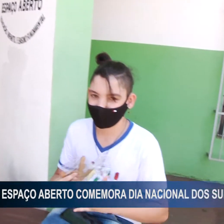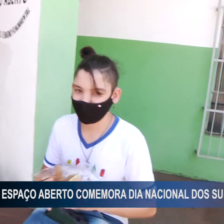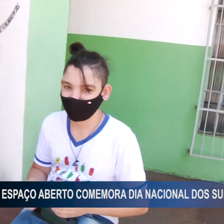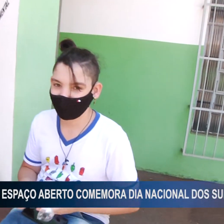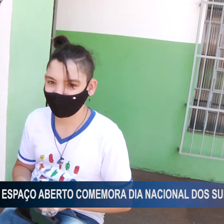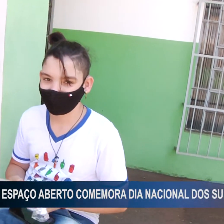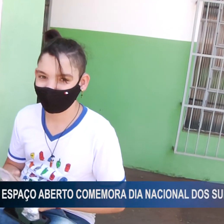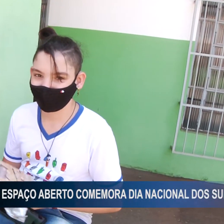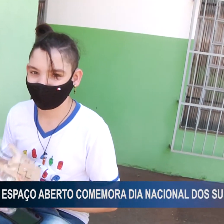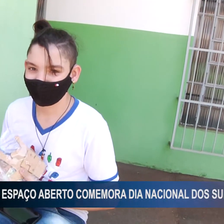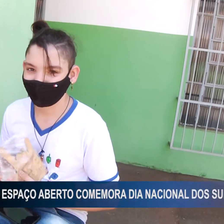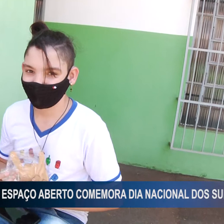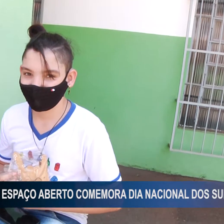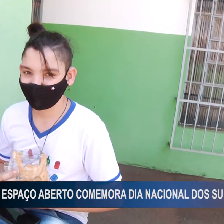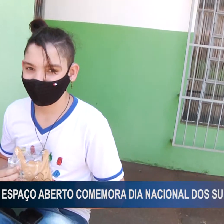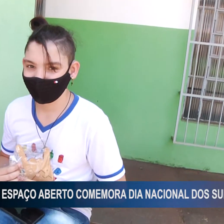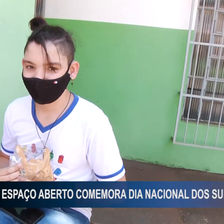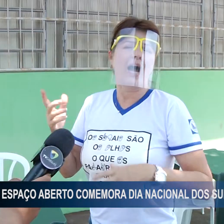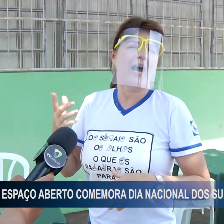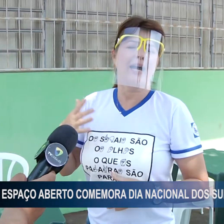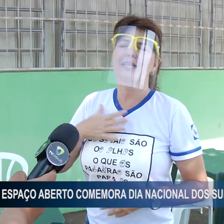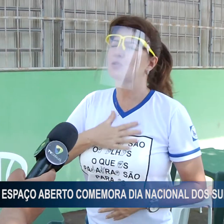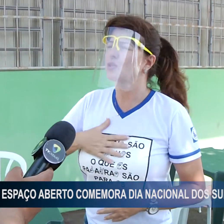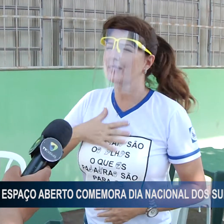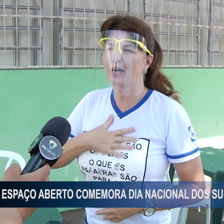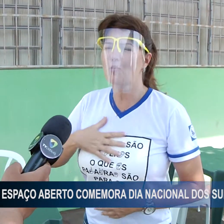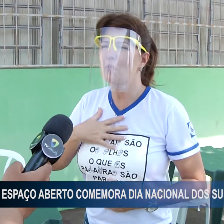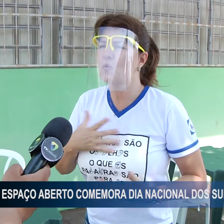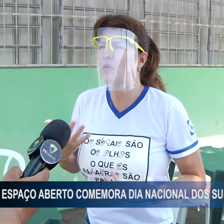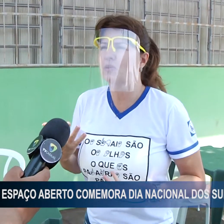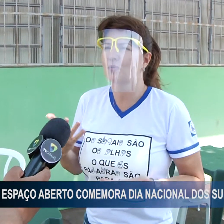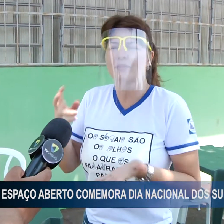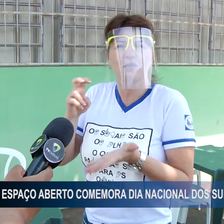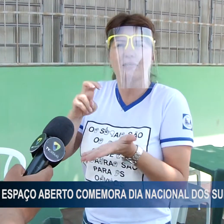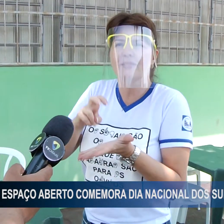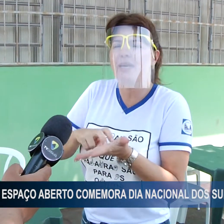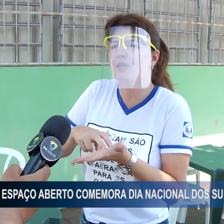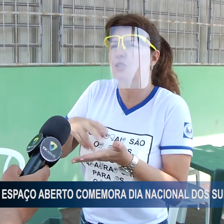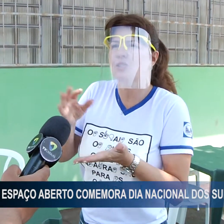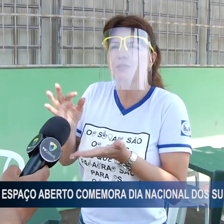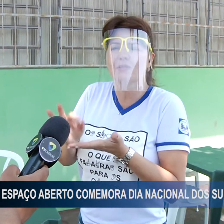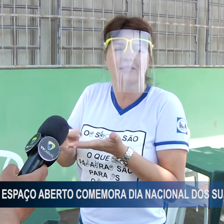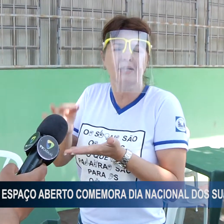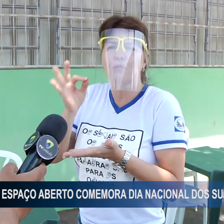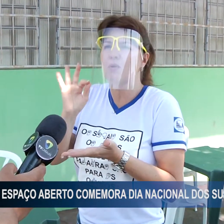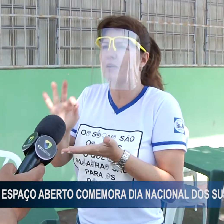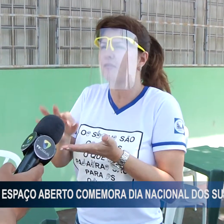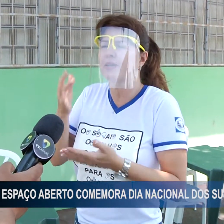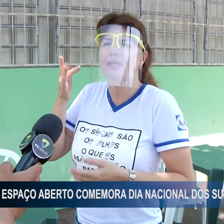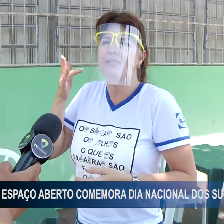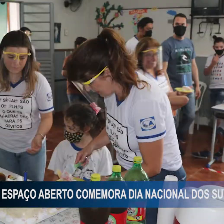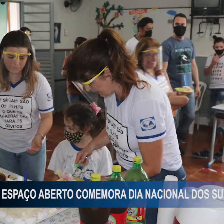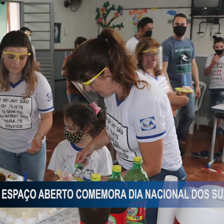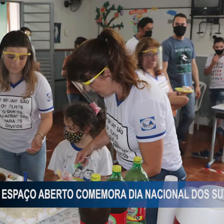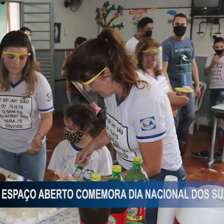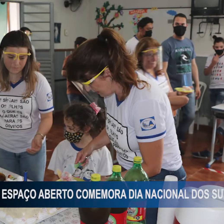deficiência auditiva na sociedade. Ah, eles gostaram muito. Então, cedo a gente serviu um café delicioso,